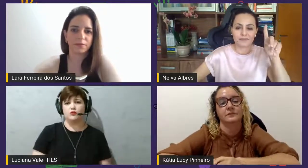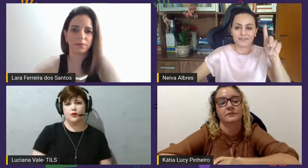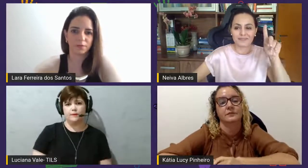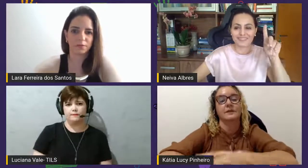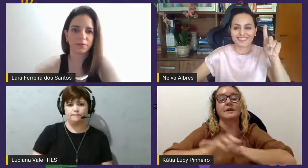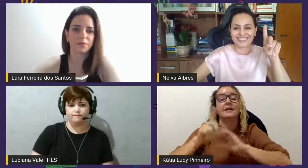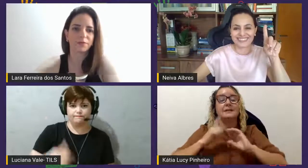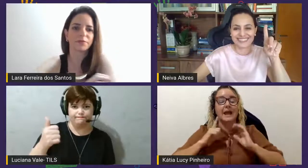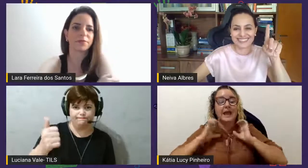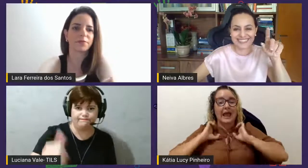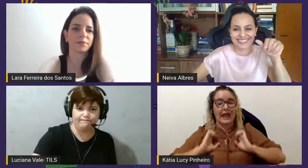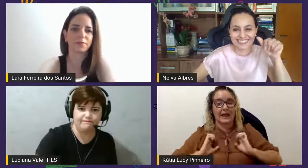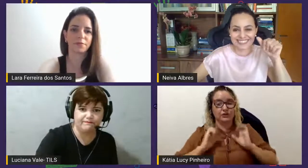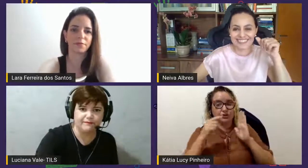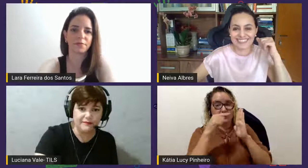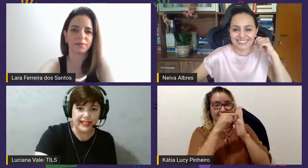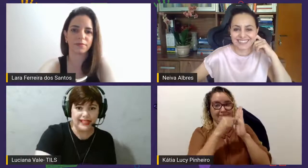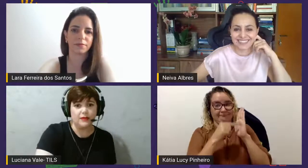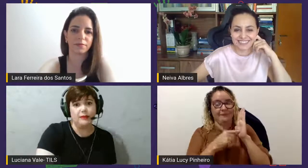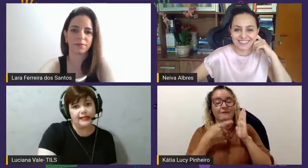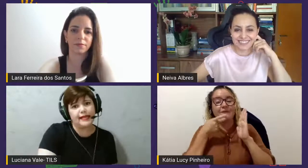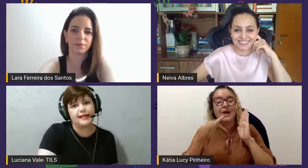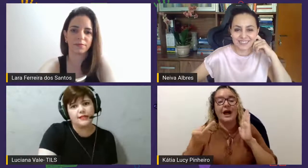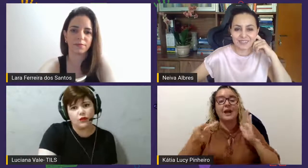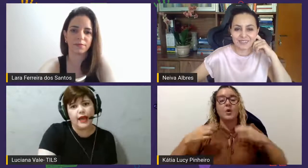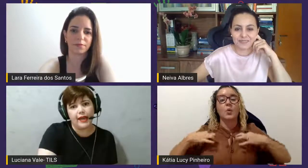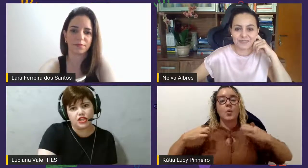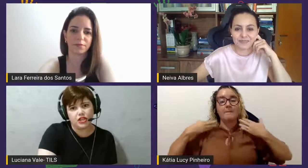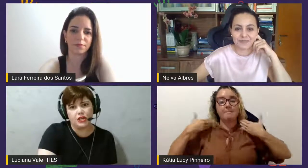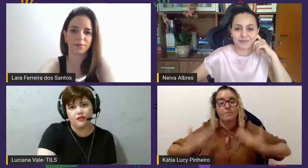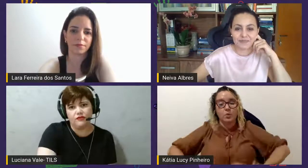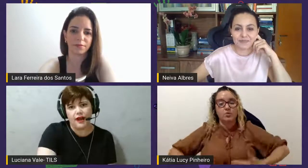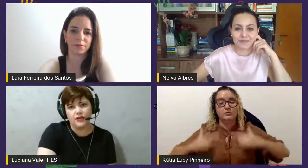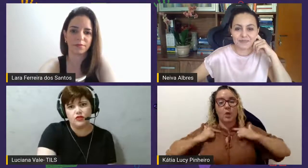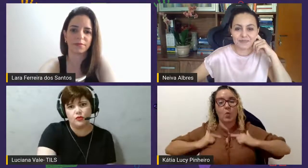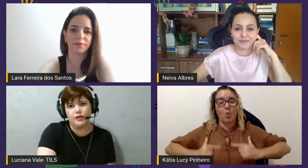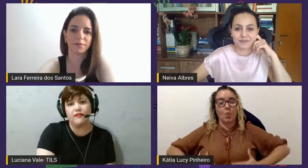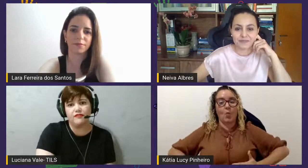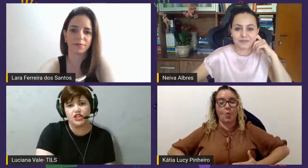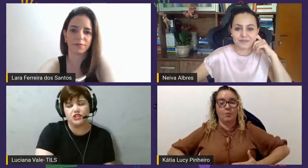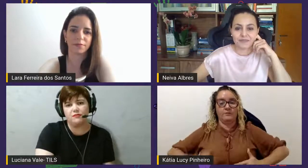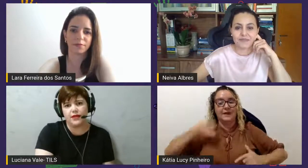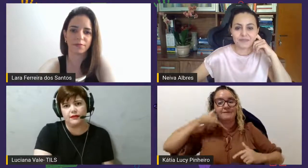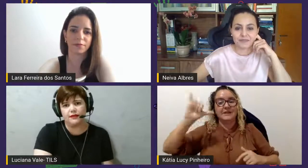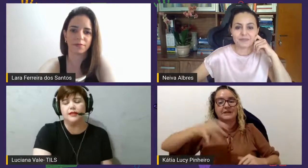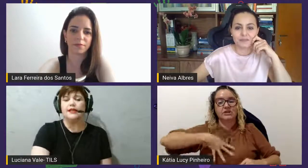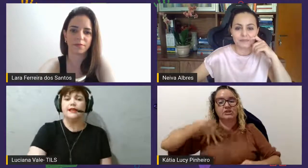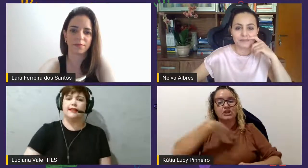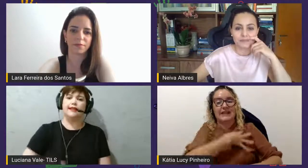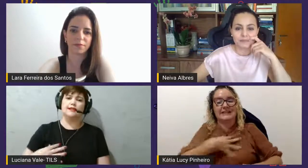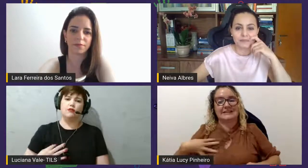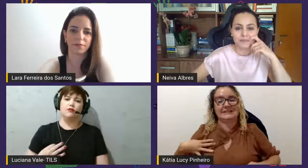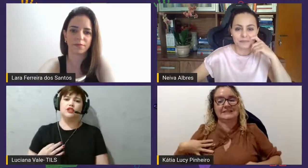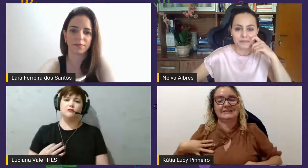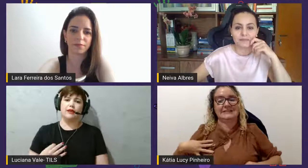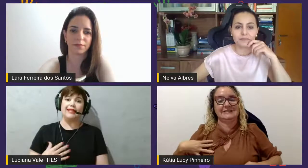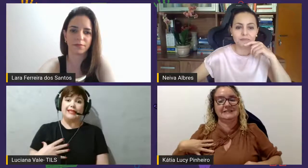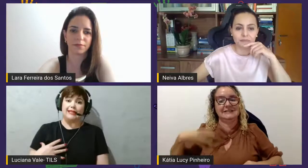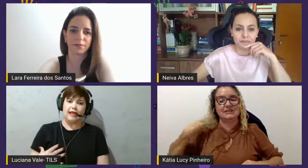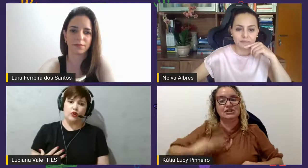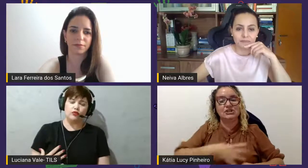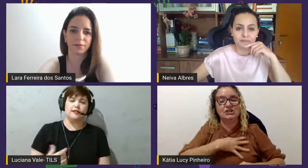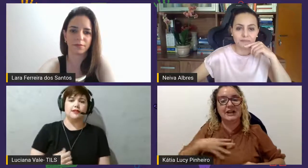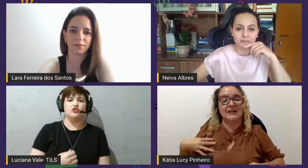para pessoa. E também tem a questão ética, que fala sobre a vestimenta, que tem que ser uma